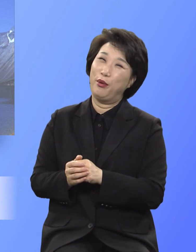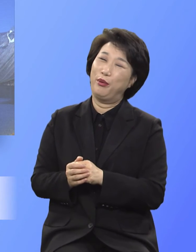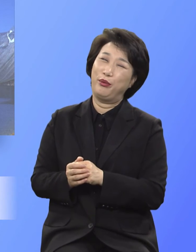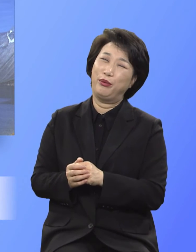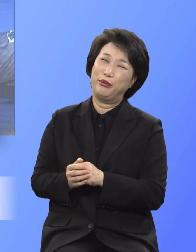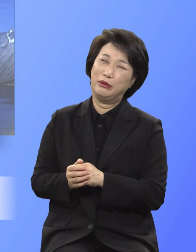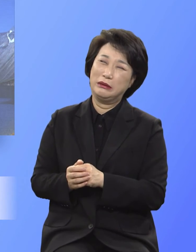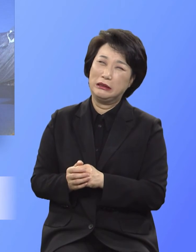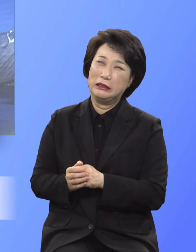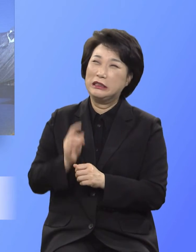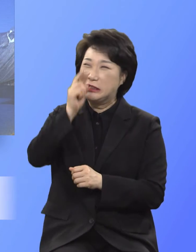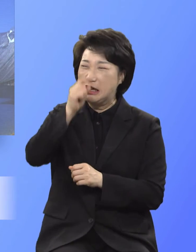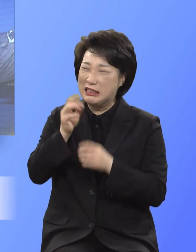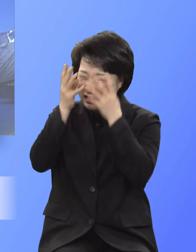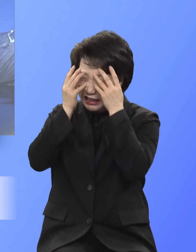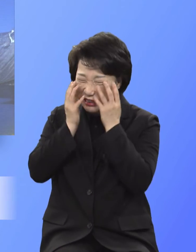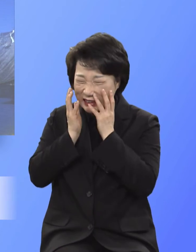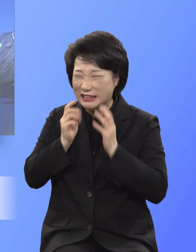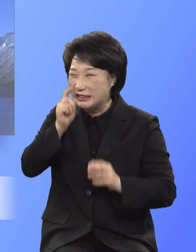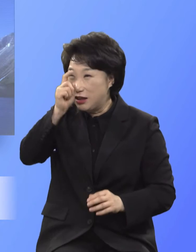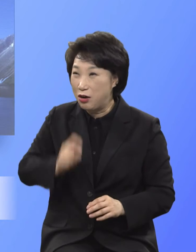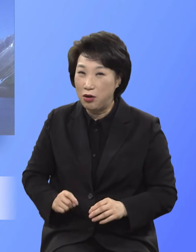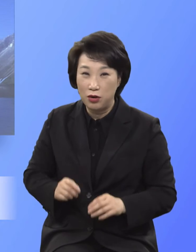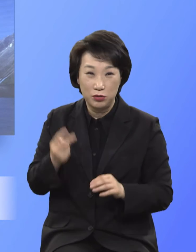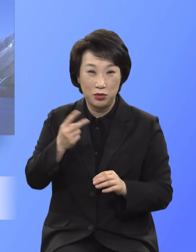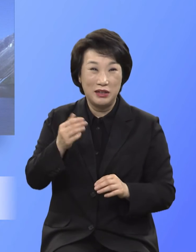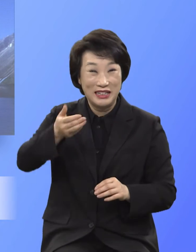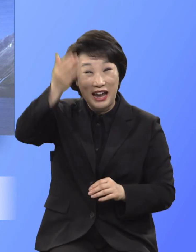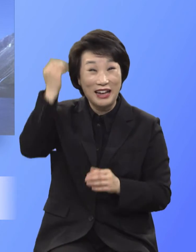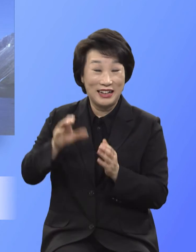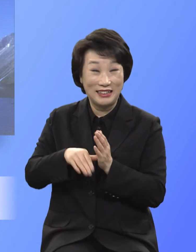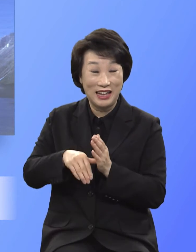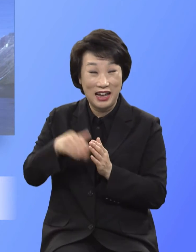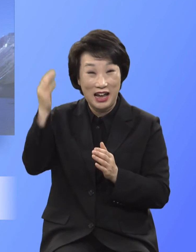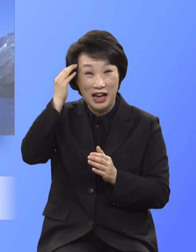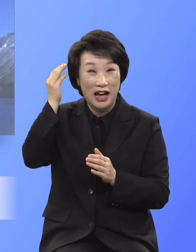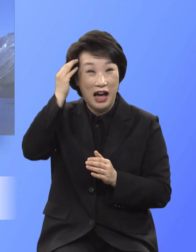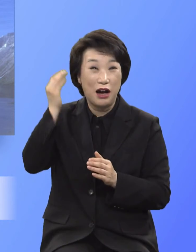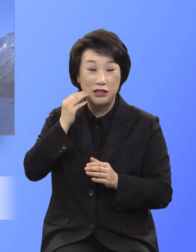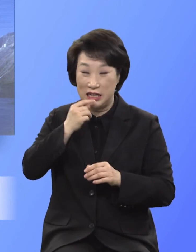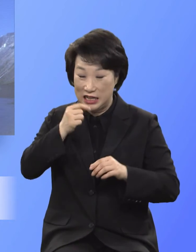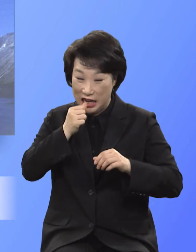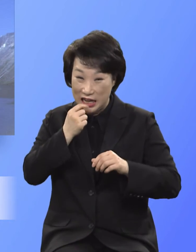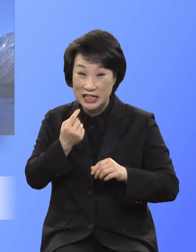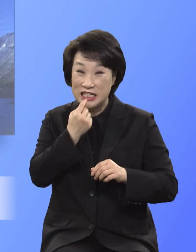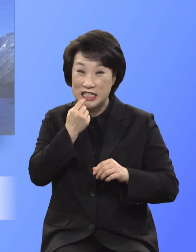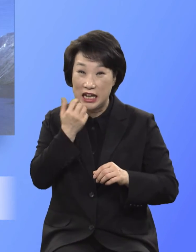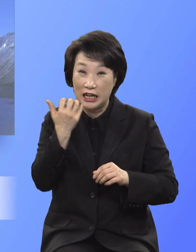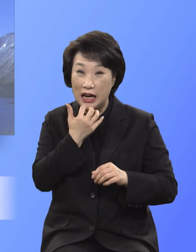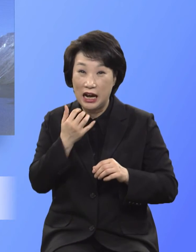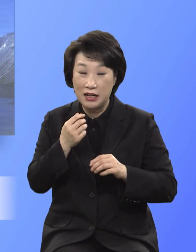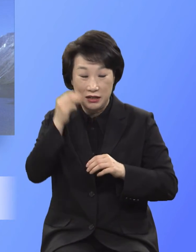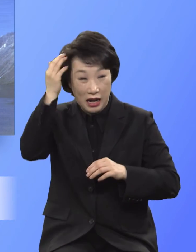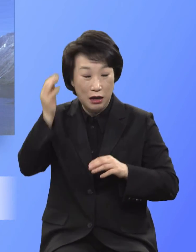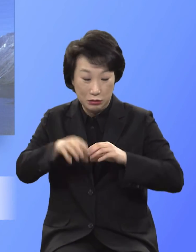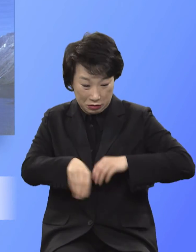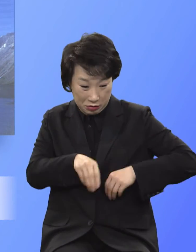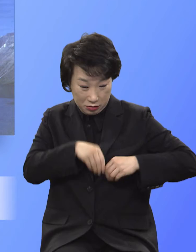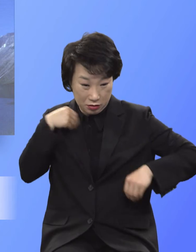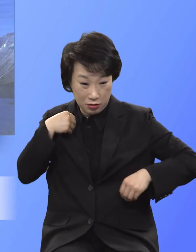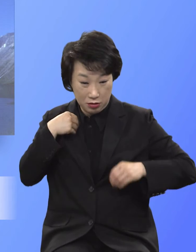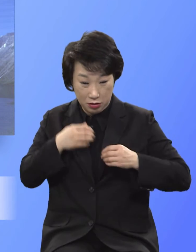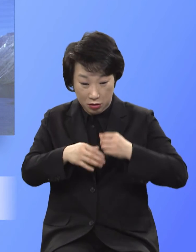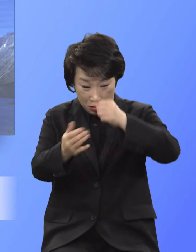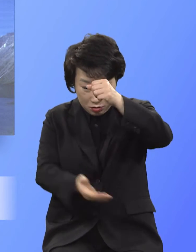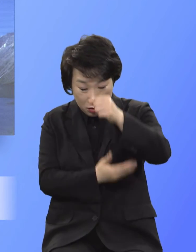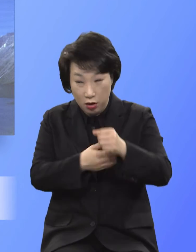같아. 그리고 하얀 바지저고를 입었는데, 이제 70년대니까요. 바지저고를